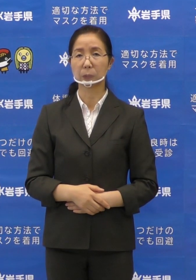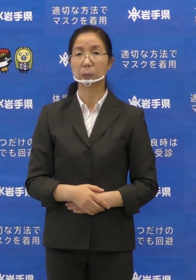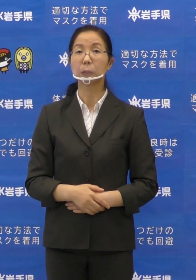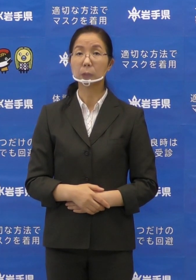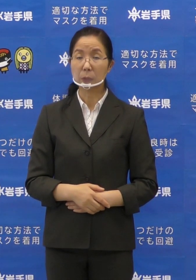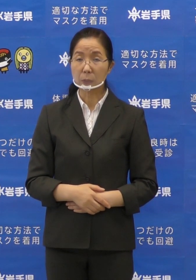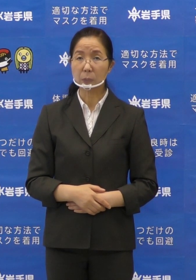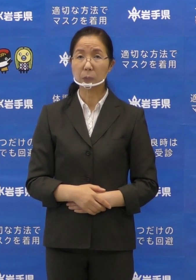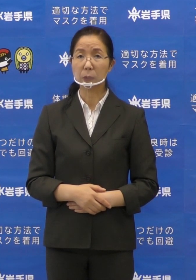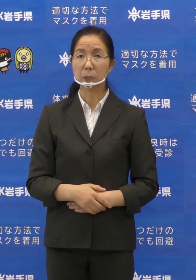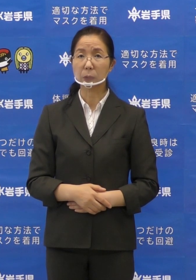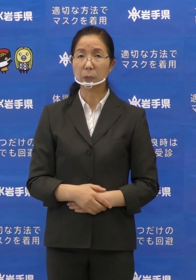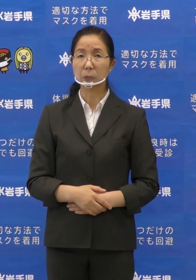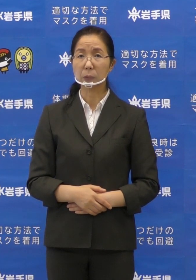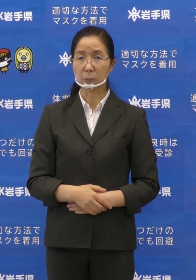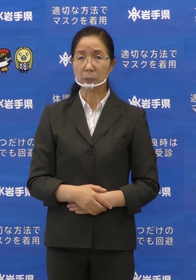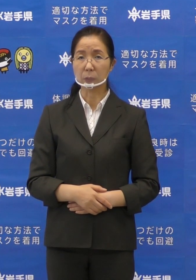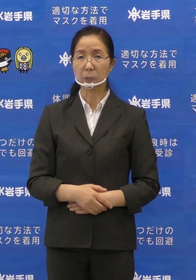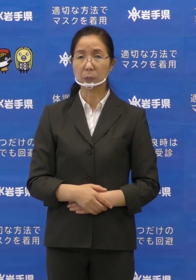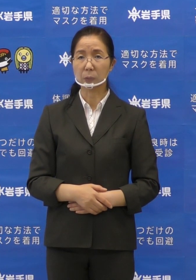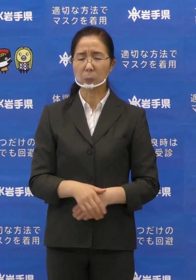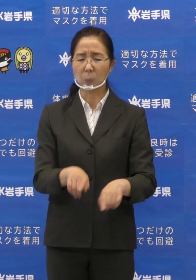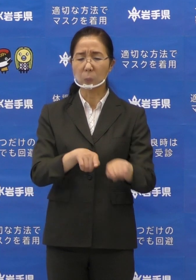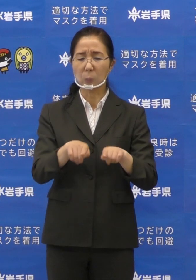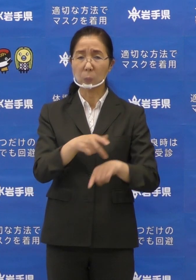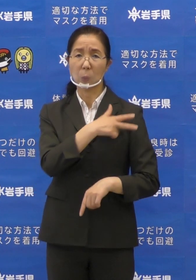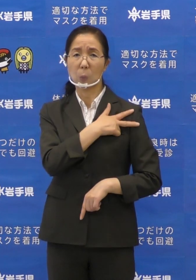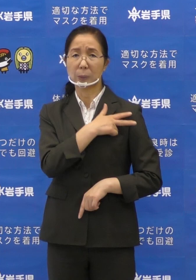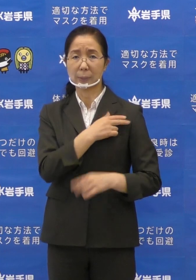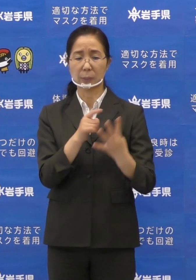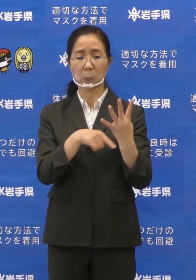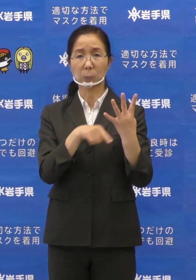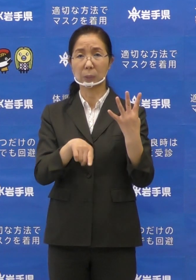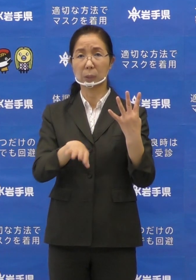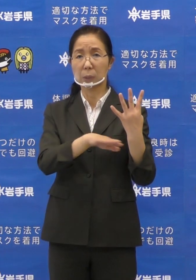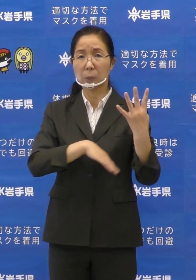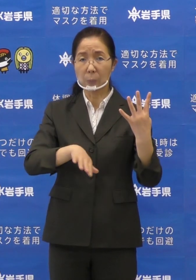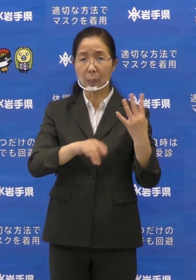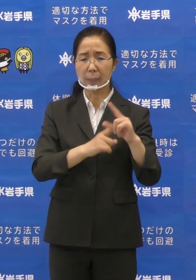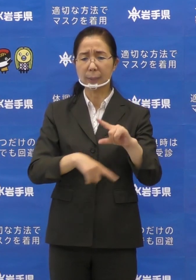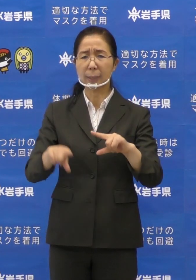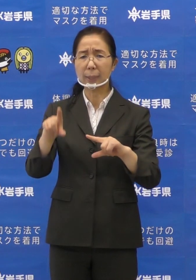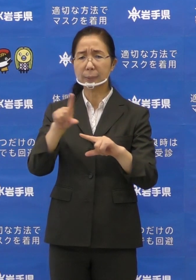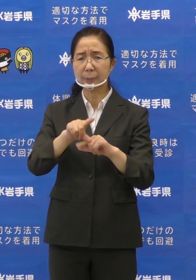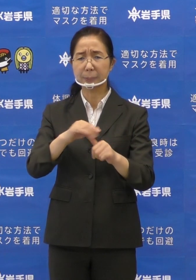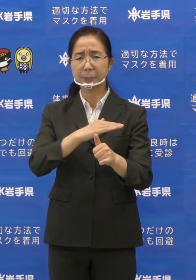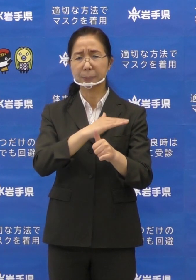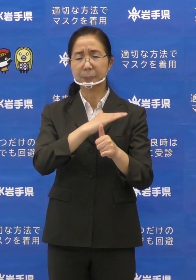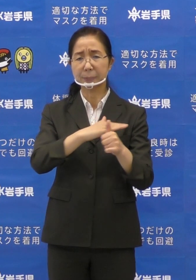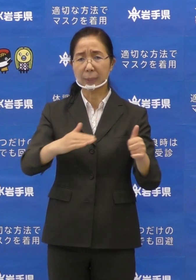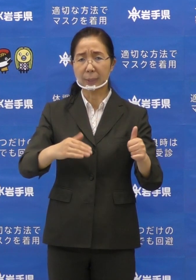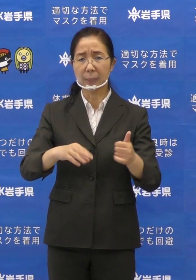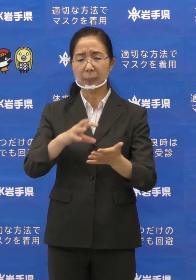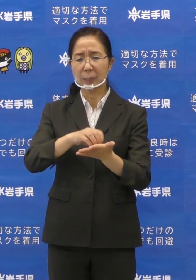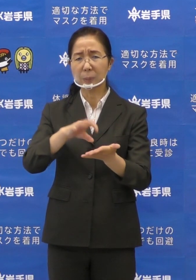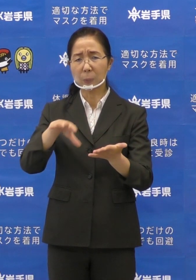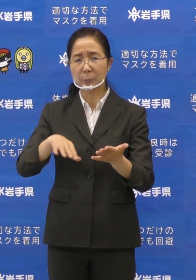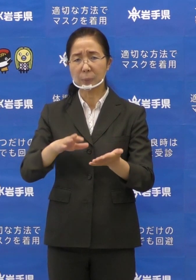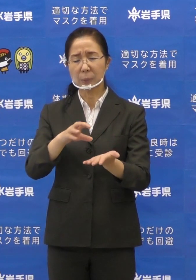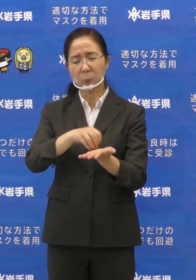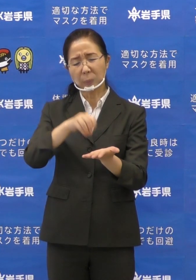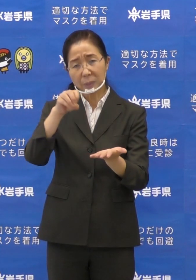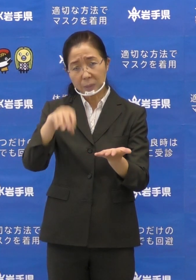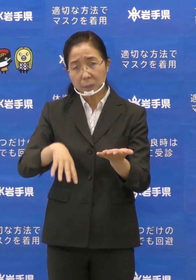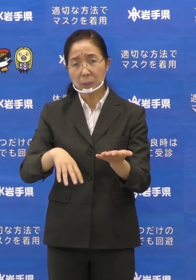っとその調教師4人の方々はまたさらにその開国とですね、そういった処分を、商店停止の処